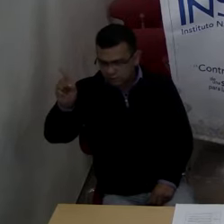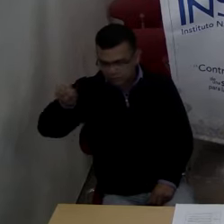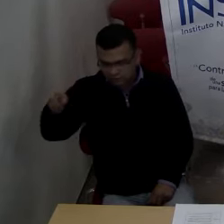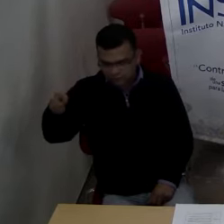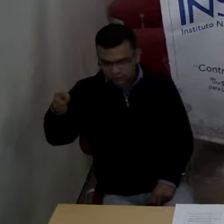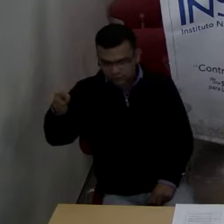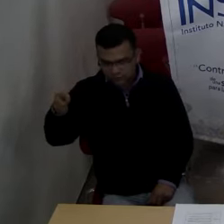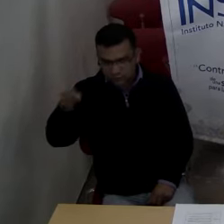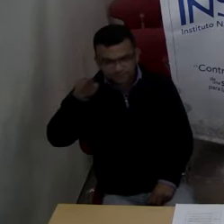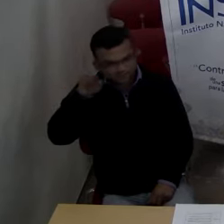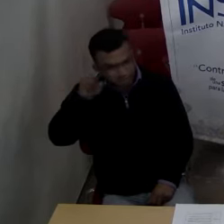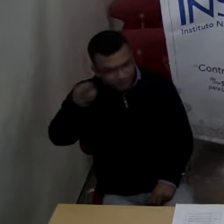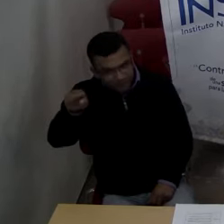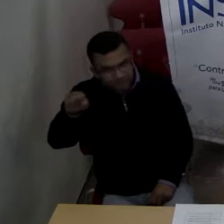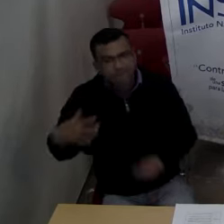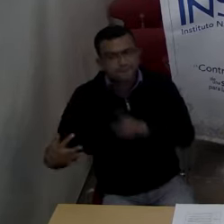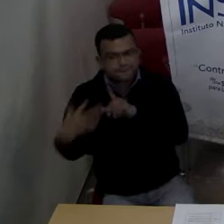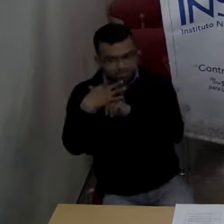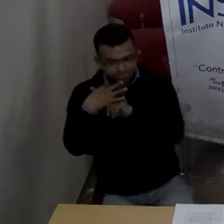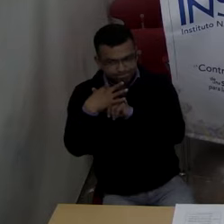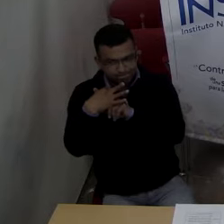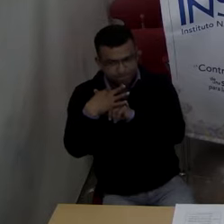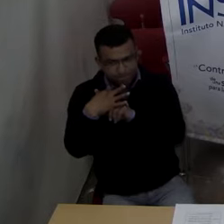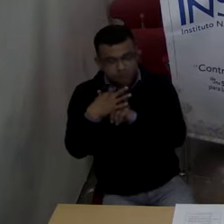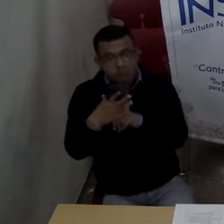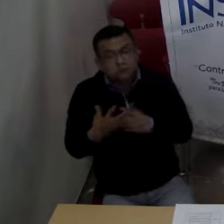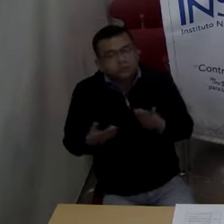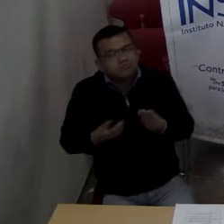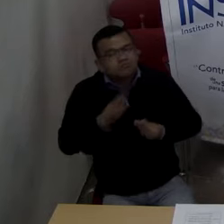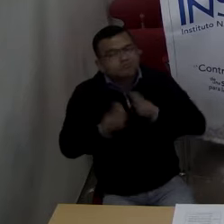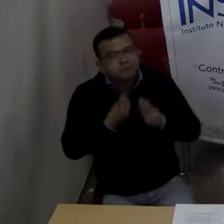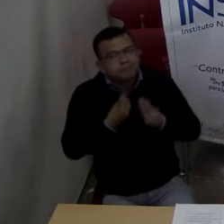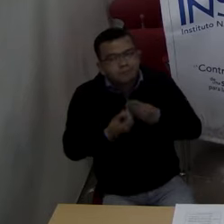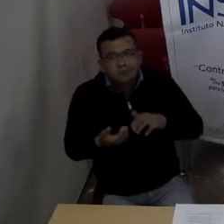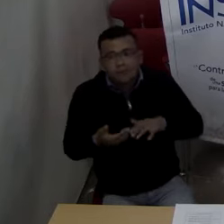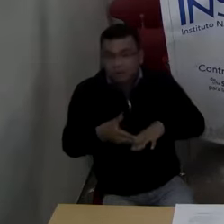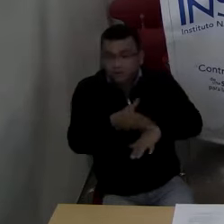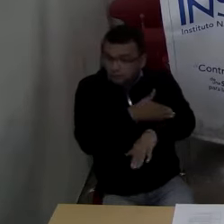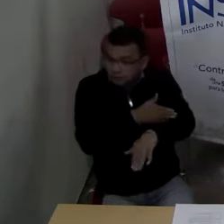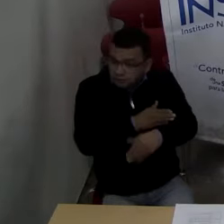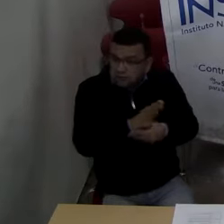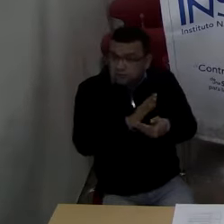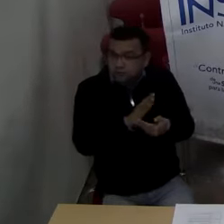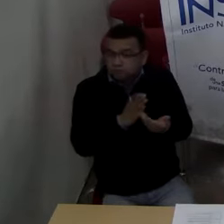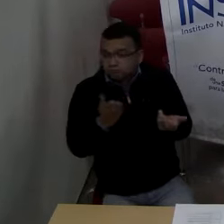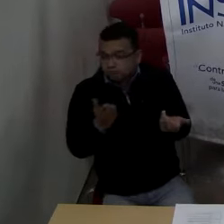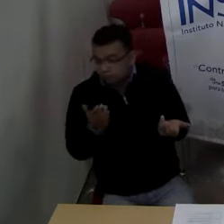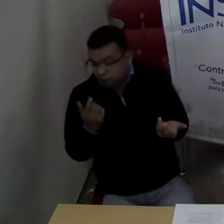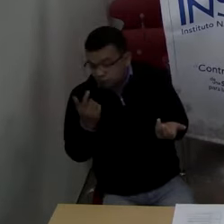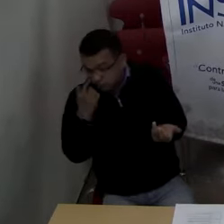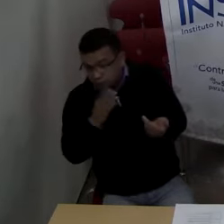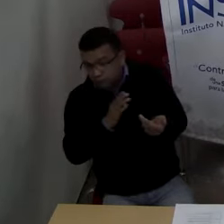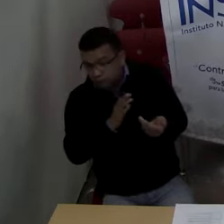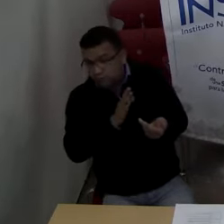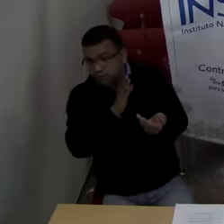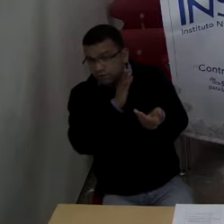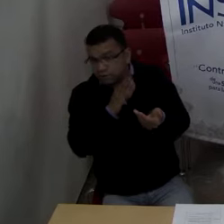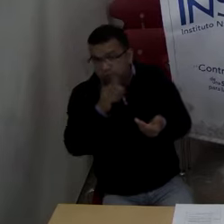si tengo esas inmunoglobulinas o esas defensas contra los efectos